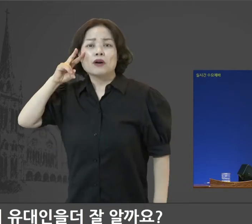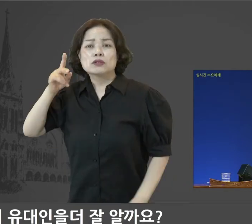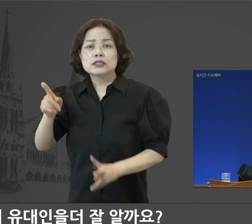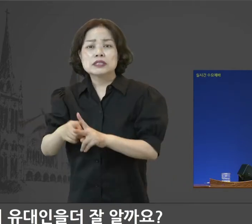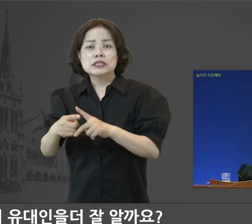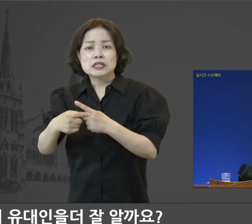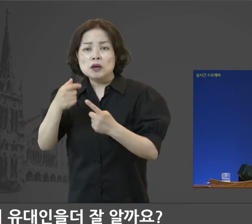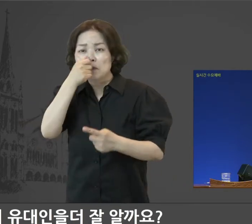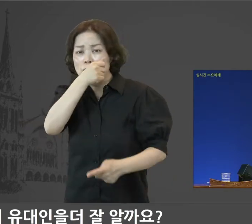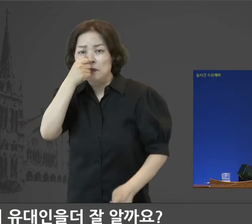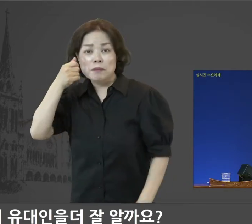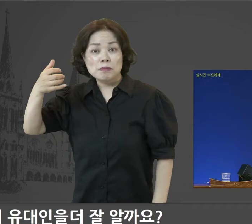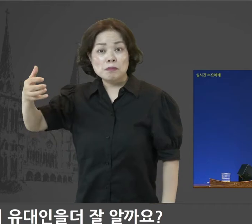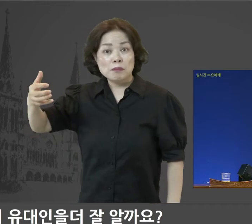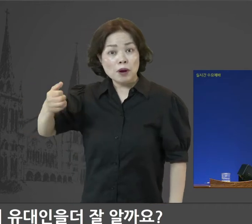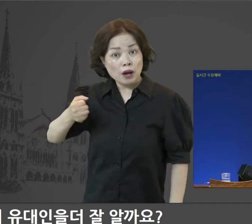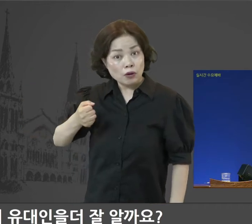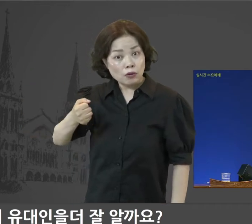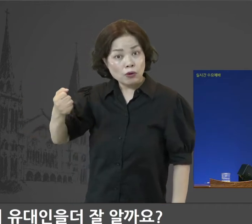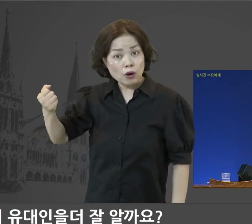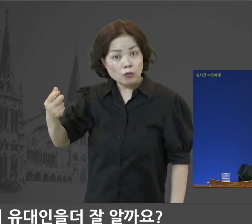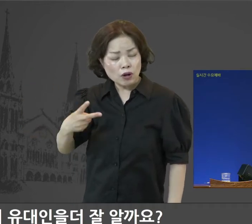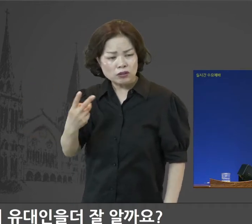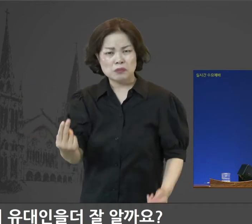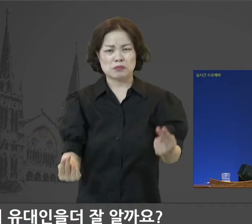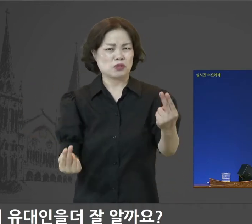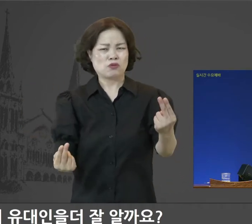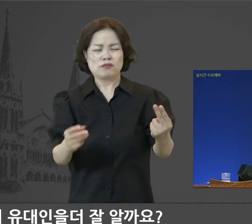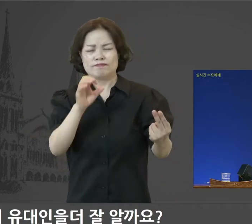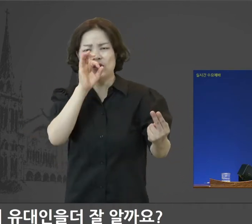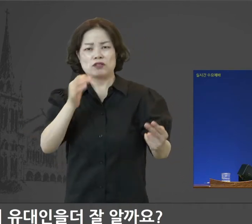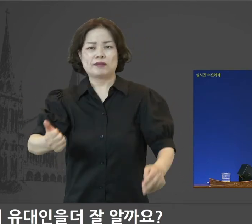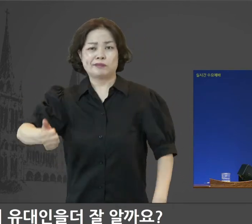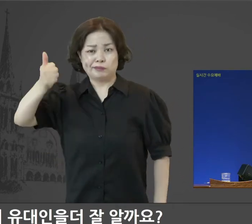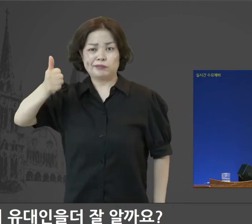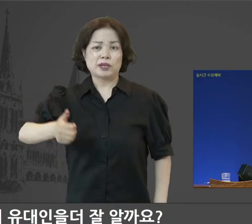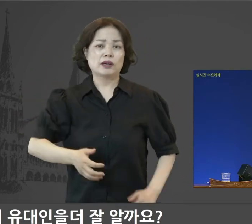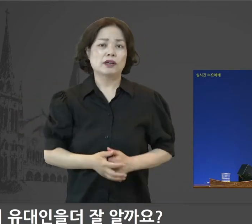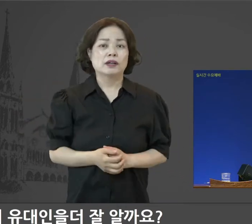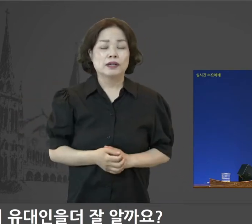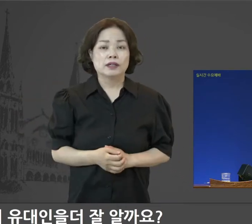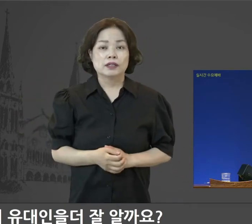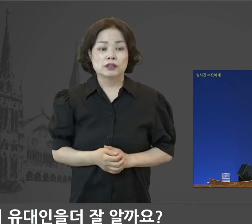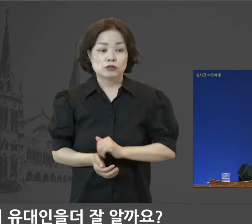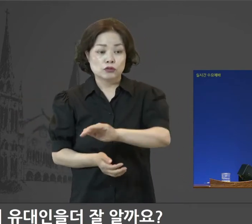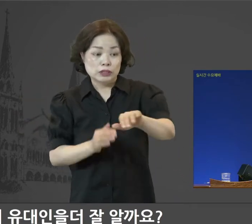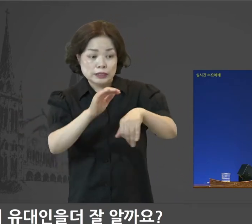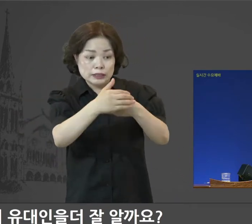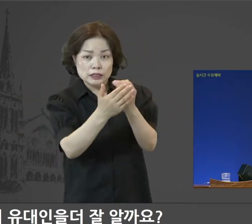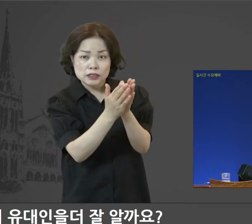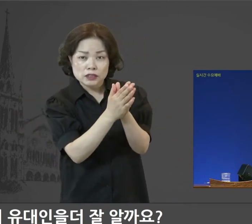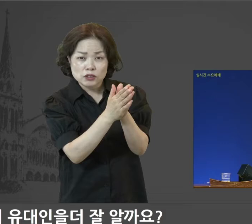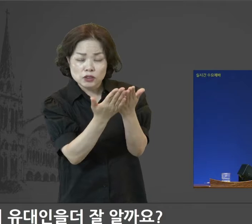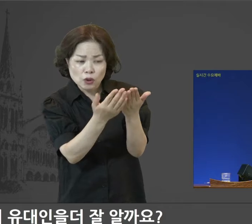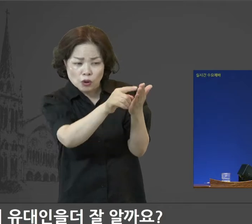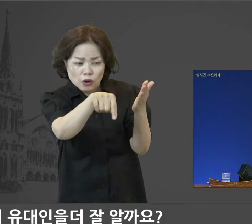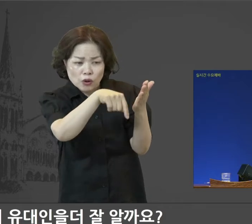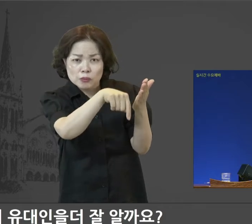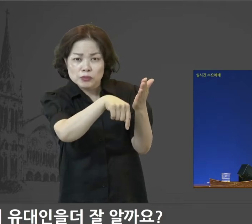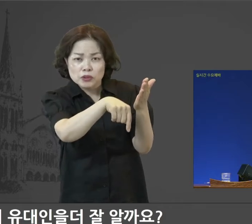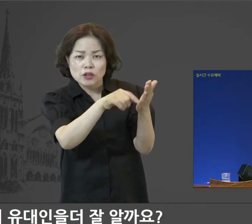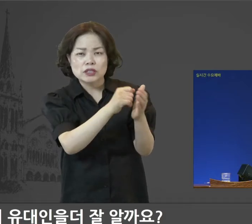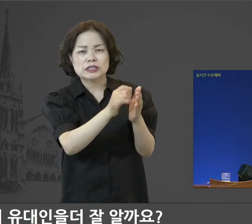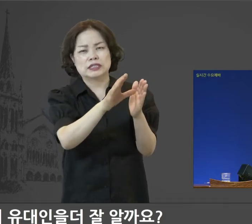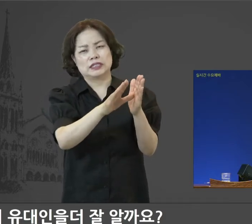이해하고 파악한 것과 어찌 비교할 수 있겠습니까? 우리는 성경 텍스트로부터